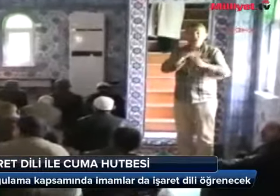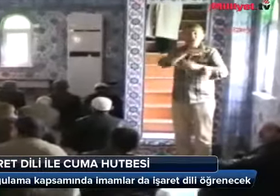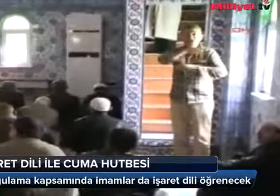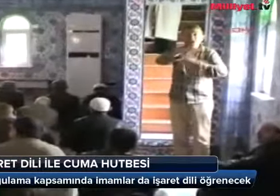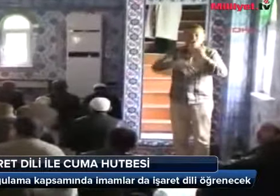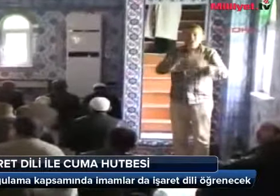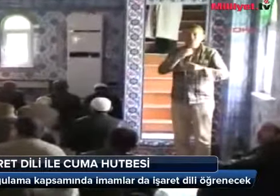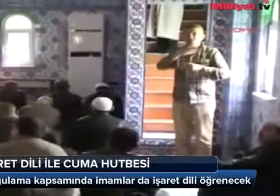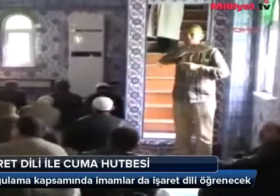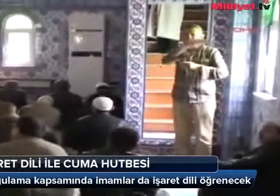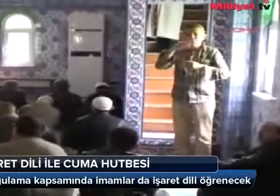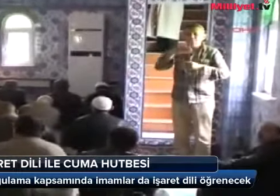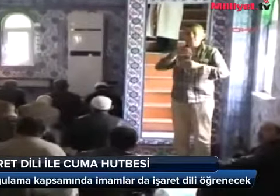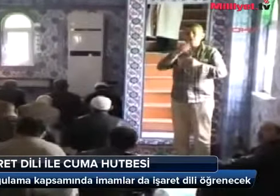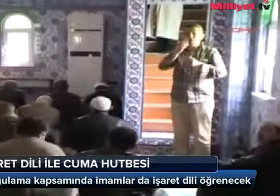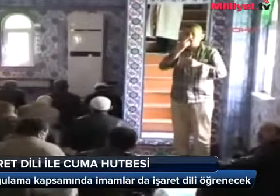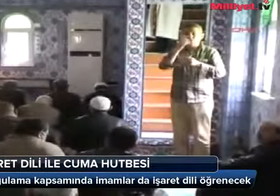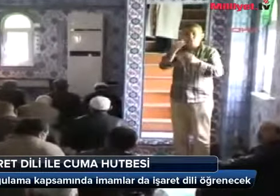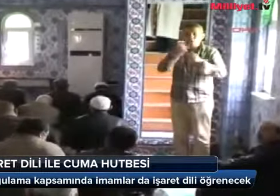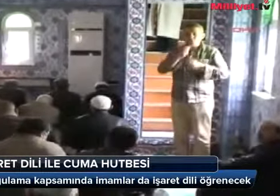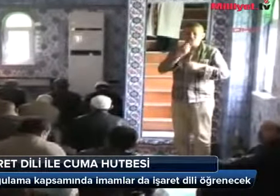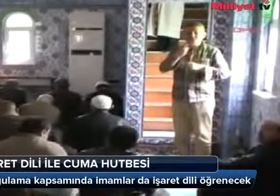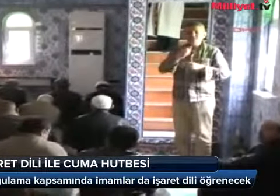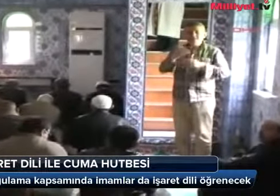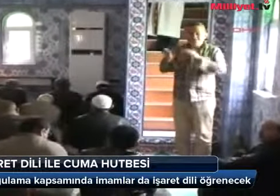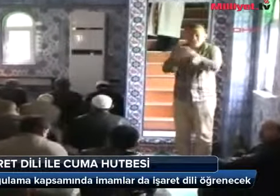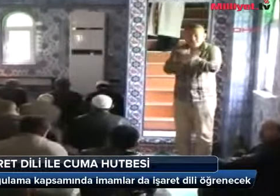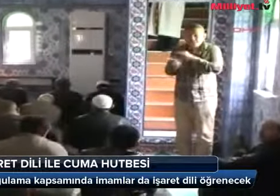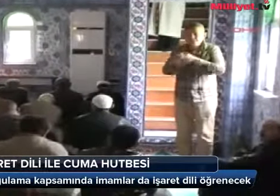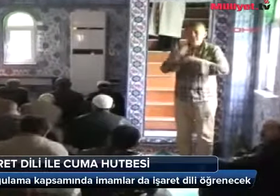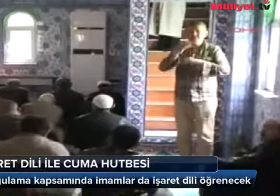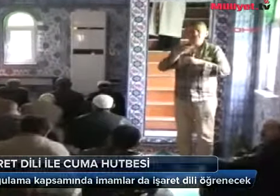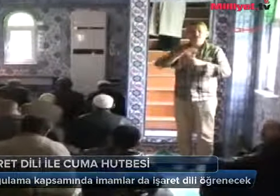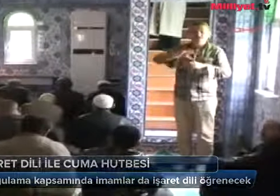verilmeye başlandı. Dilencilik, yan kesicilik.